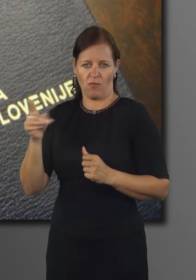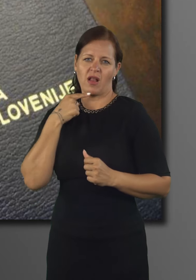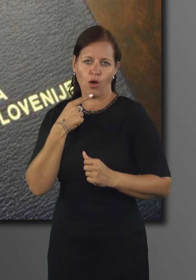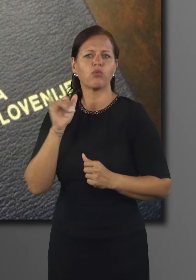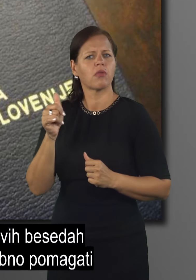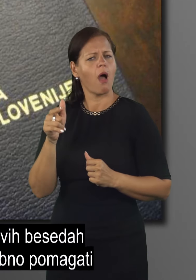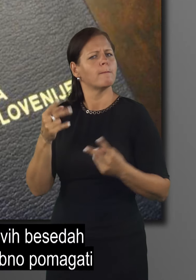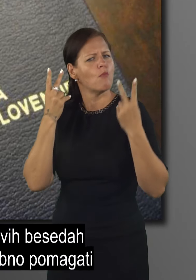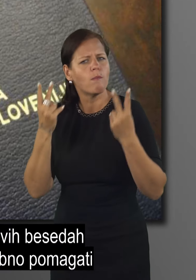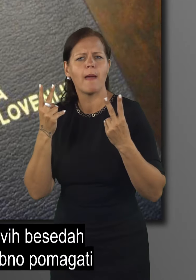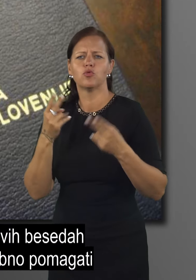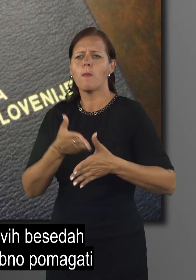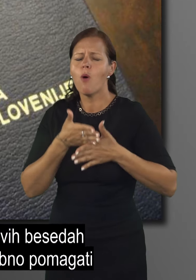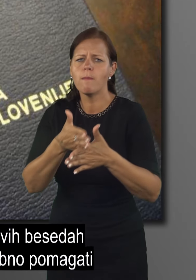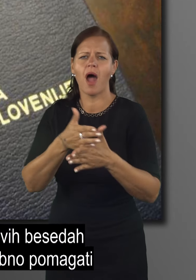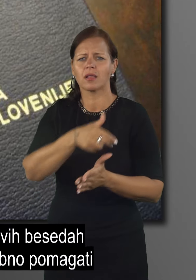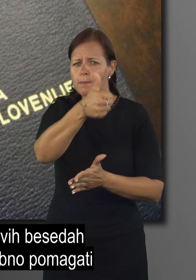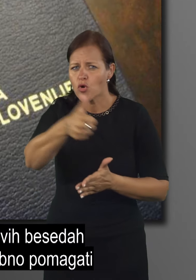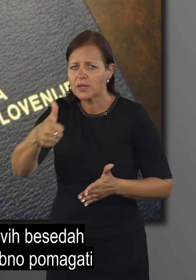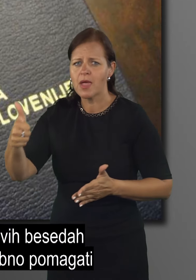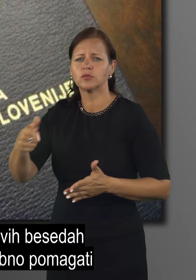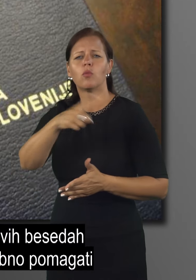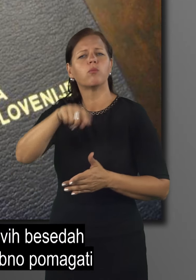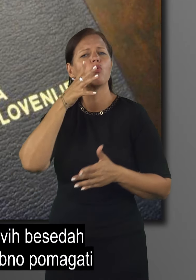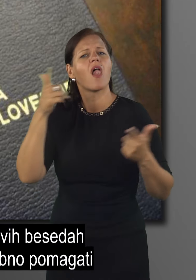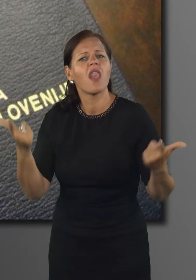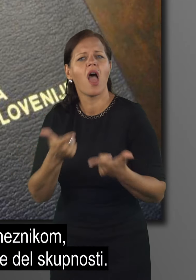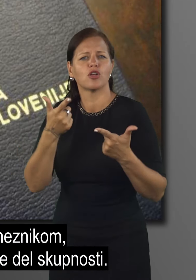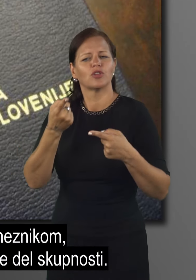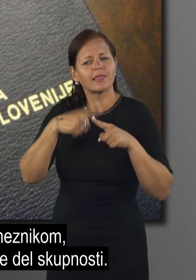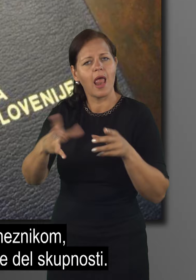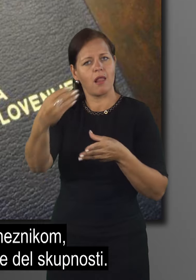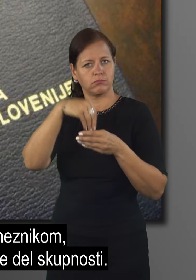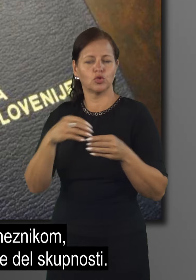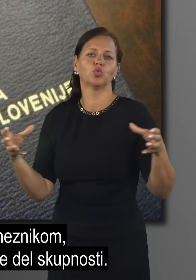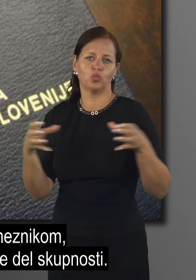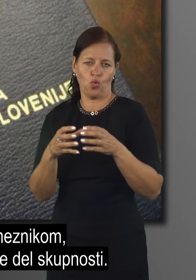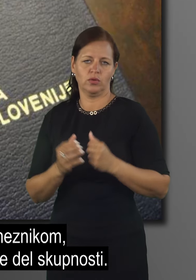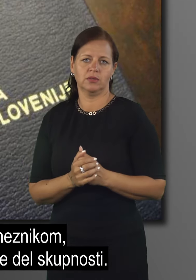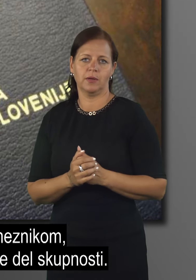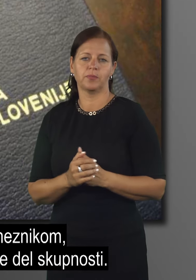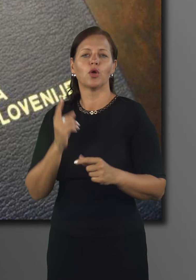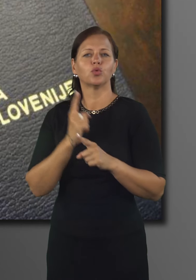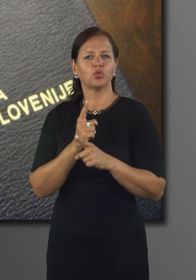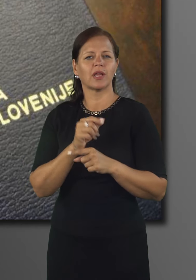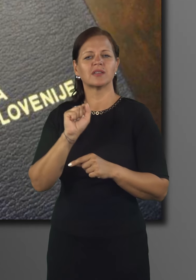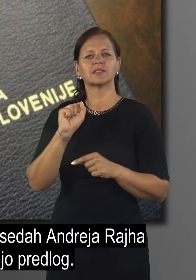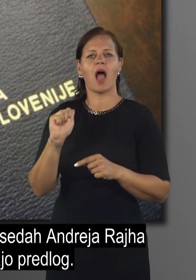Po njegovih besedah je pomembno pomagati posameznikom, da bodo lažje del skupnosti. Tudi v SAB,